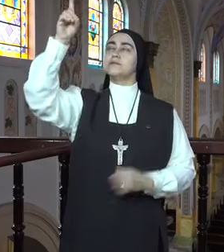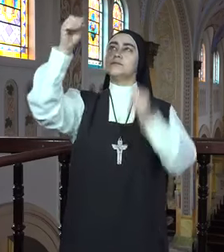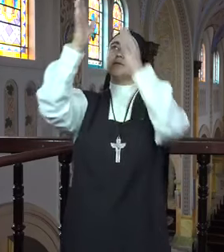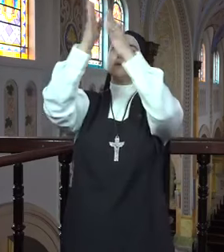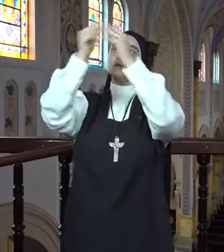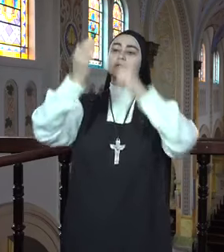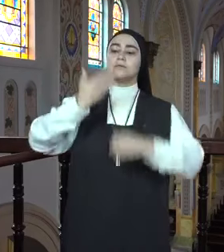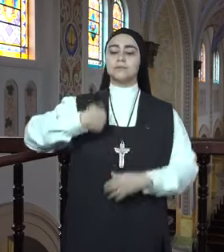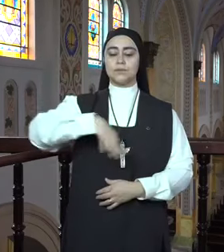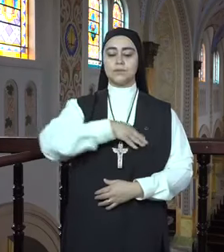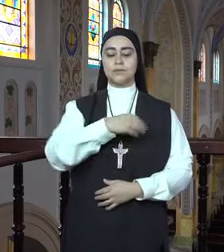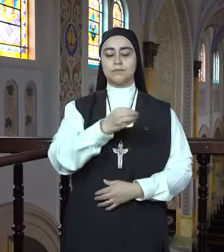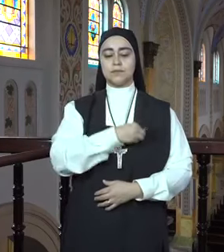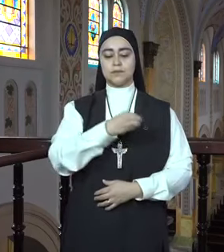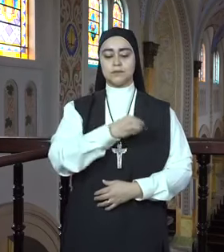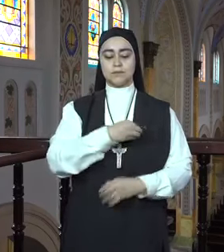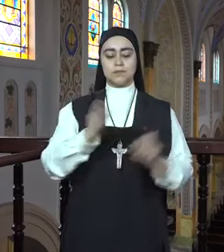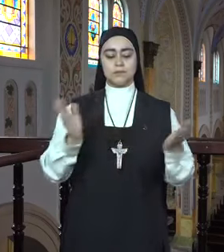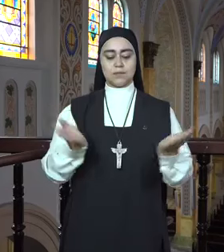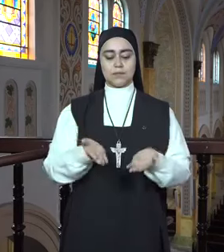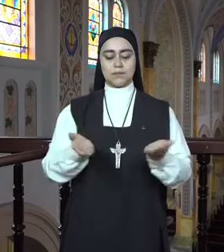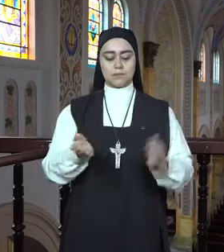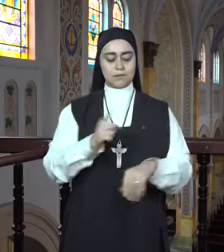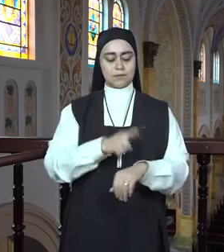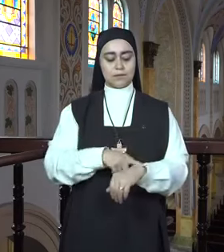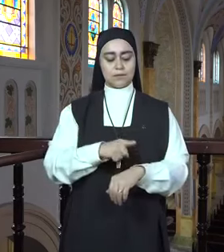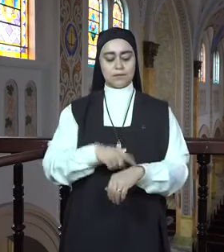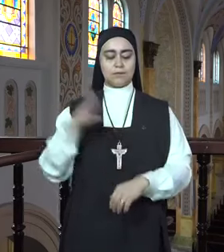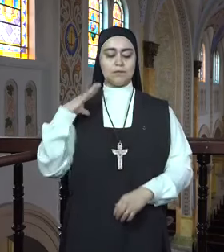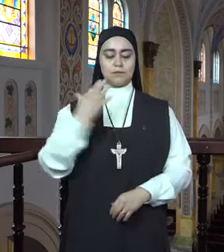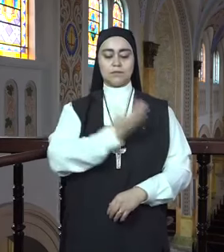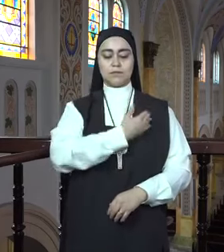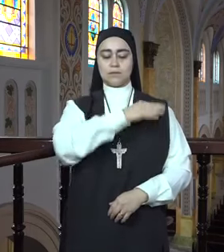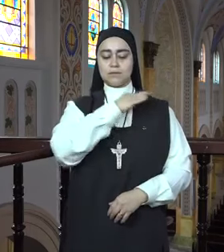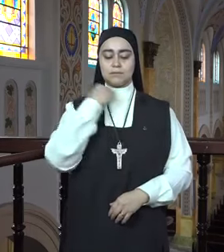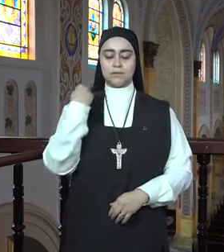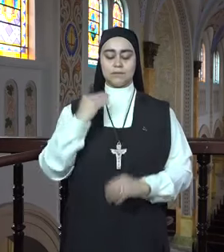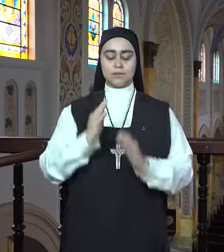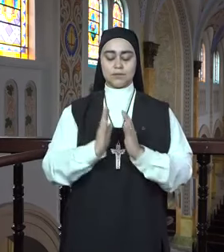rogai por nós, pecadores, agora e na hora de nossa morte. Amém.